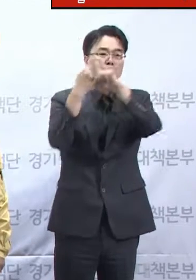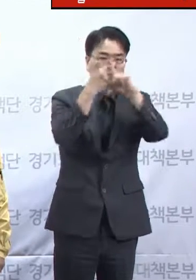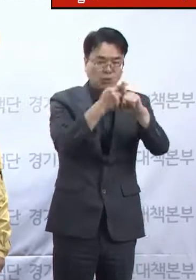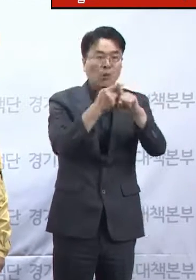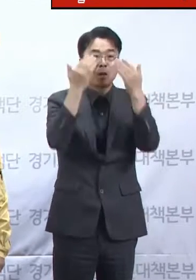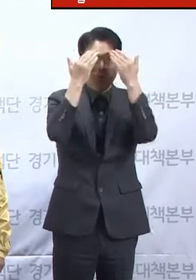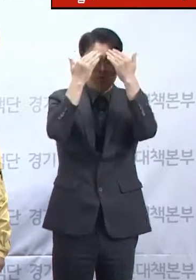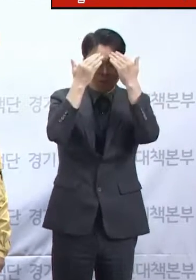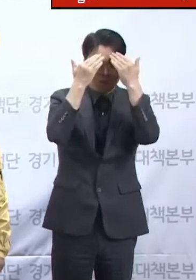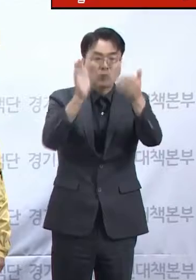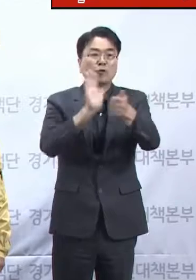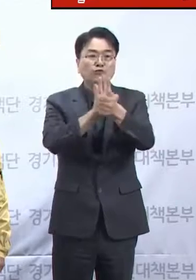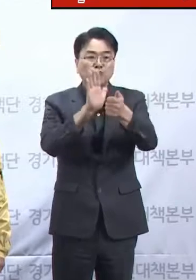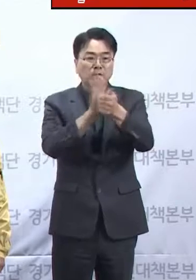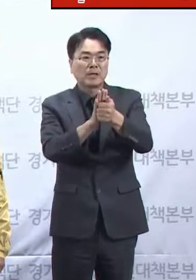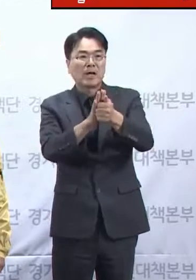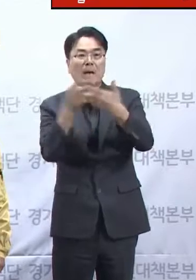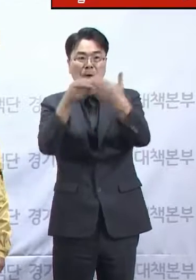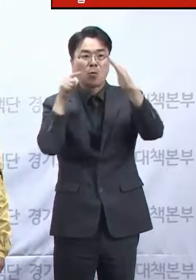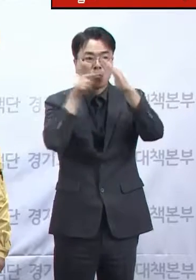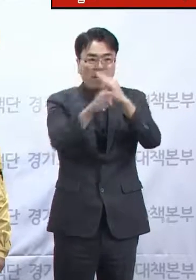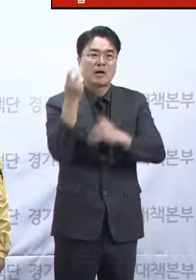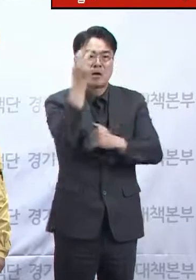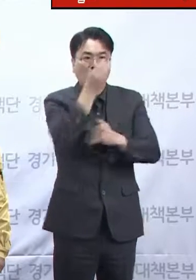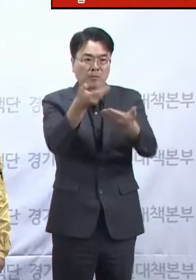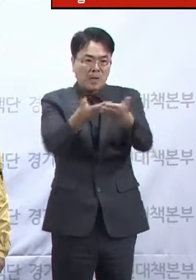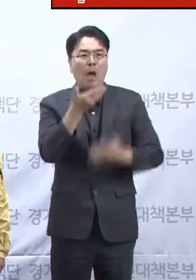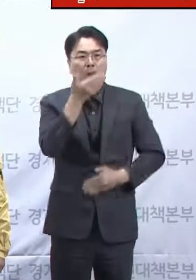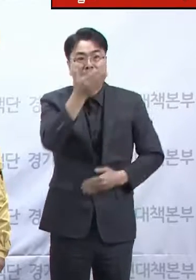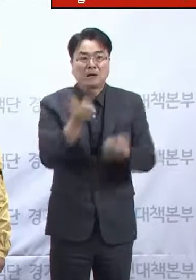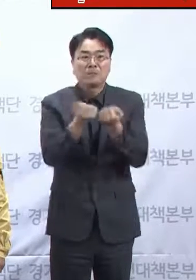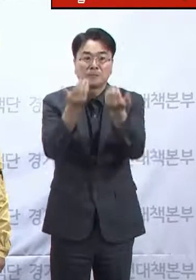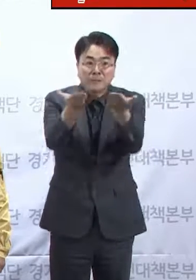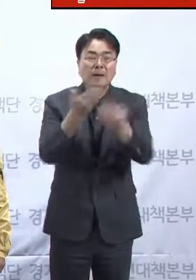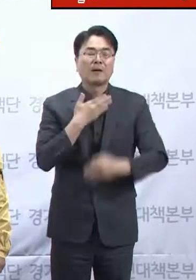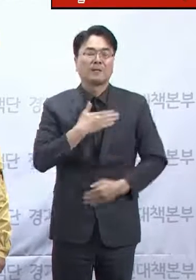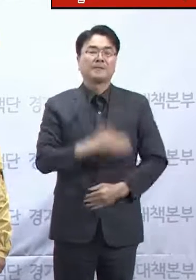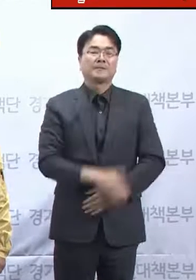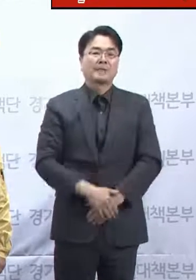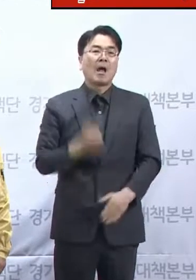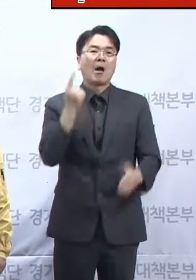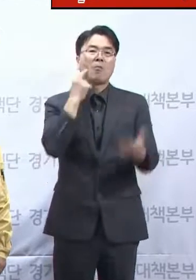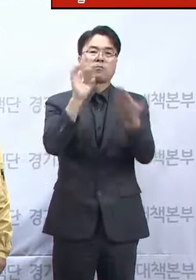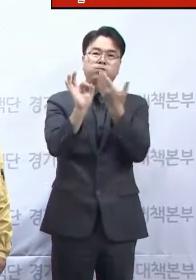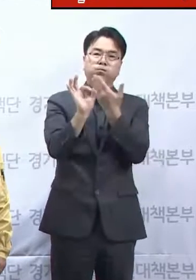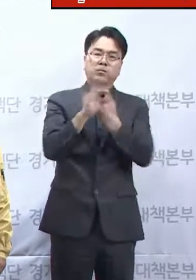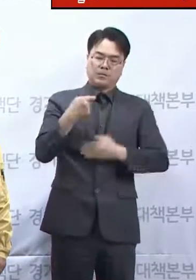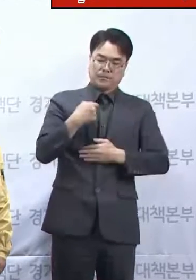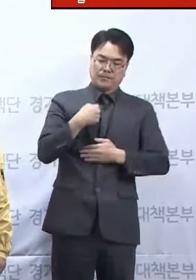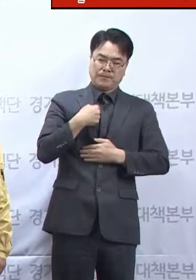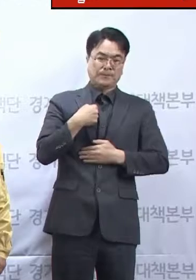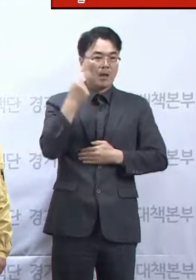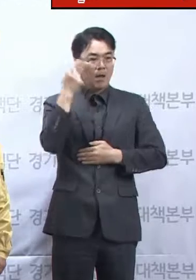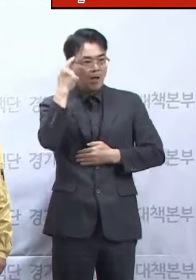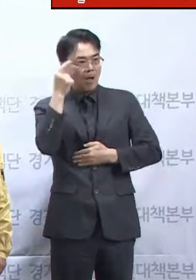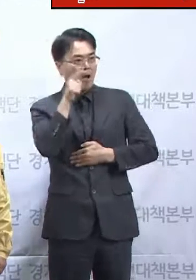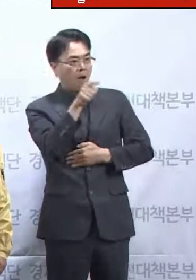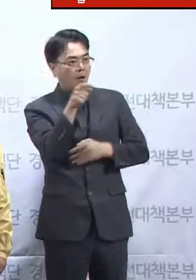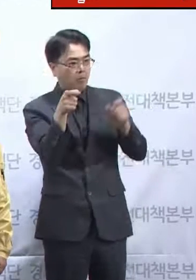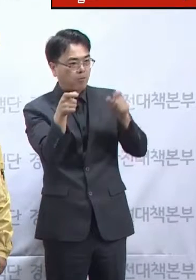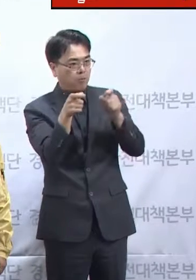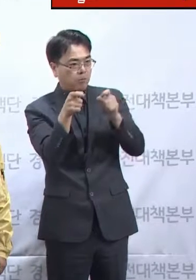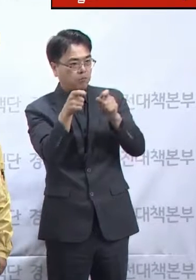무상으로 진단검사를 받으실 수 있다는 점을 말씀드립니다. 혹시 본인이 이 집회에 참석해서 집회